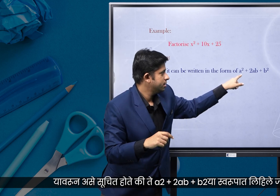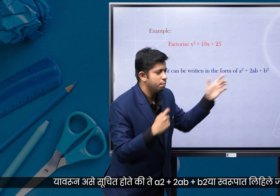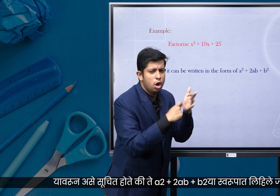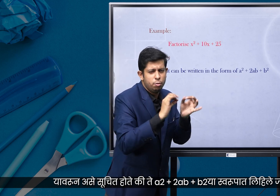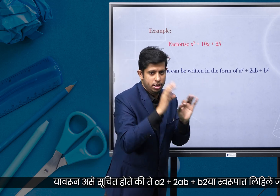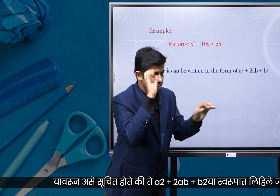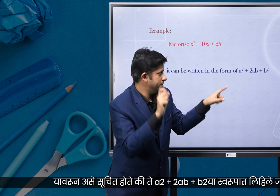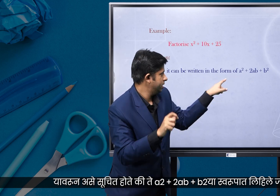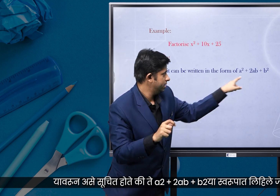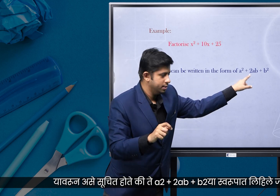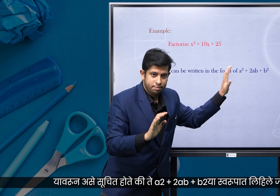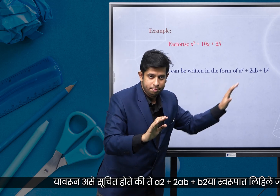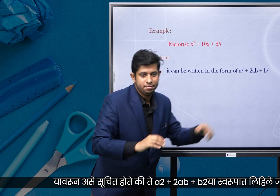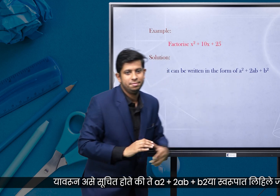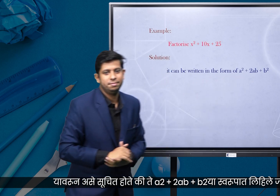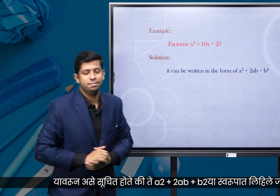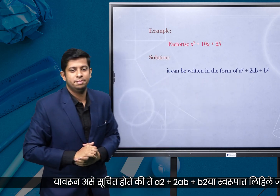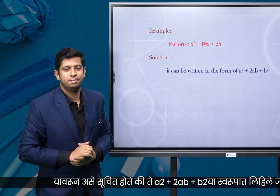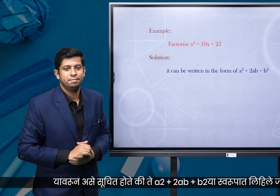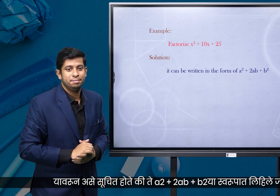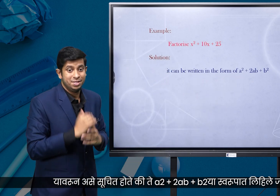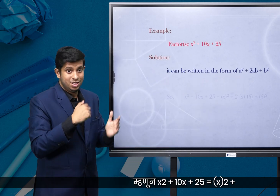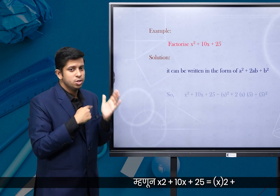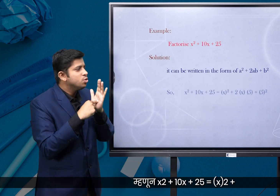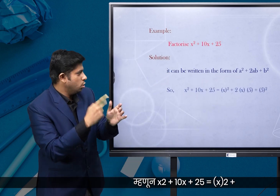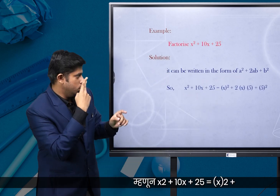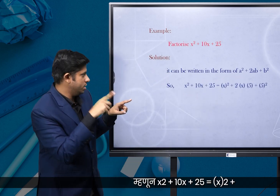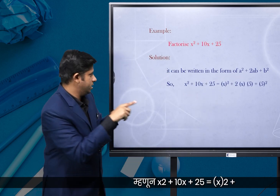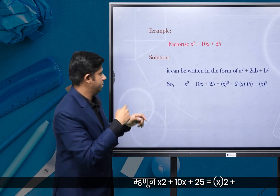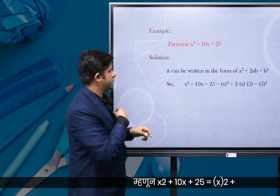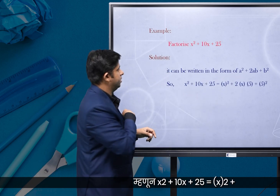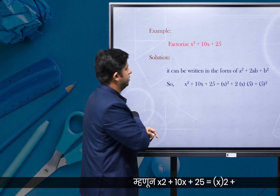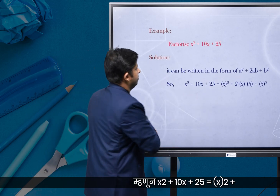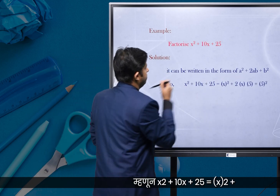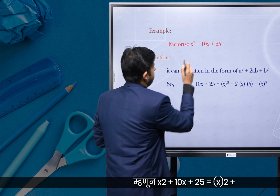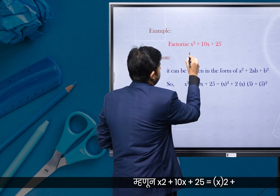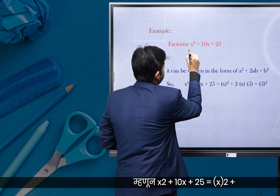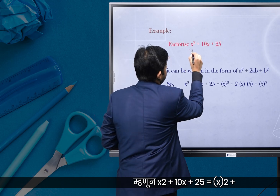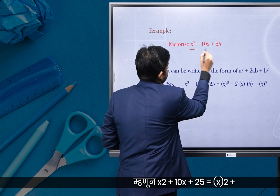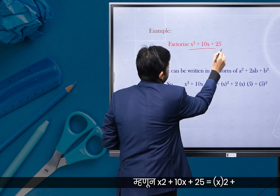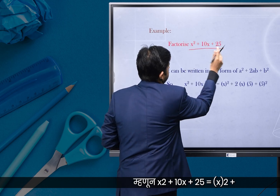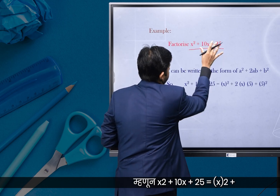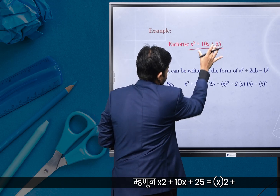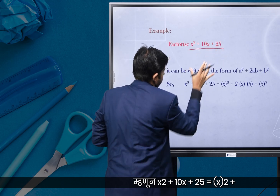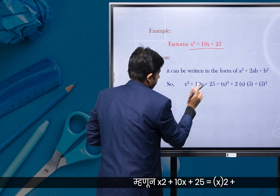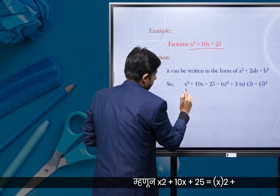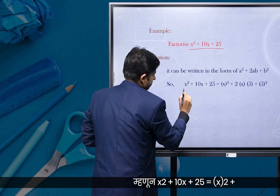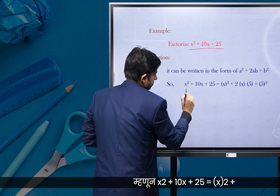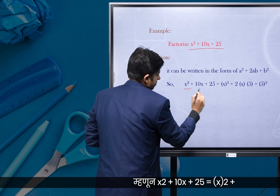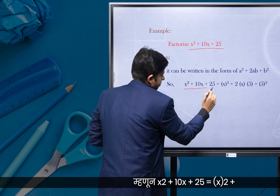चा वर्ग स्वरूपात लिहिले जाऊ शकतात. म्हणून x वर्ग अधिक 10x अधिक 25 बरोबर x वर्ग